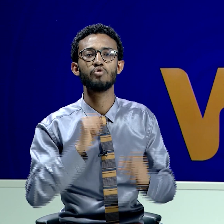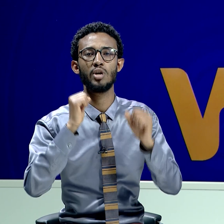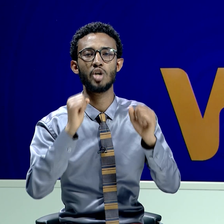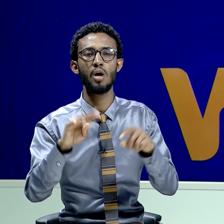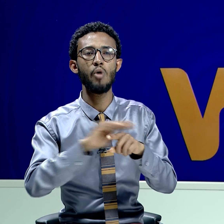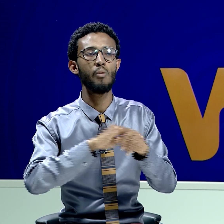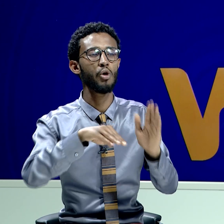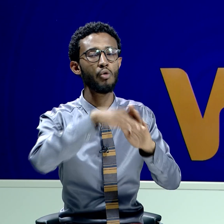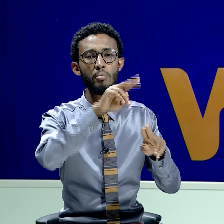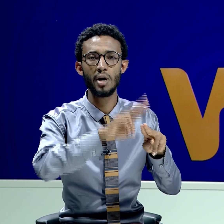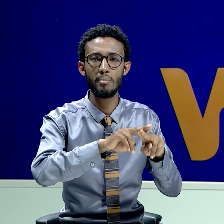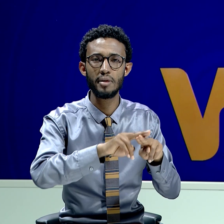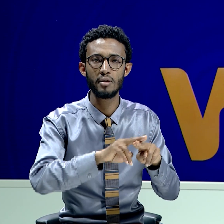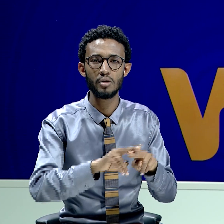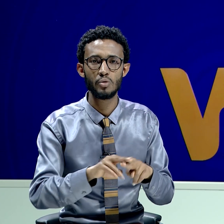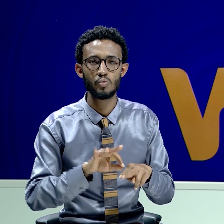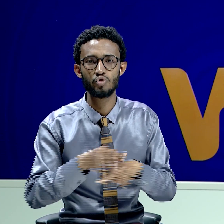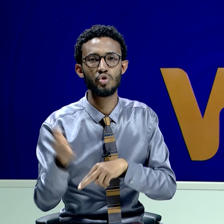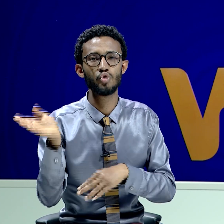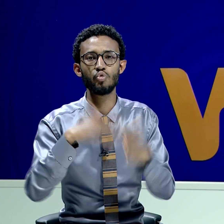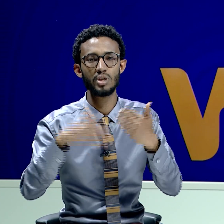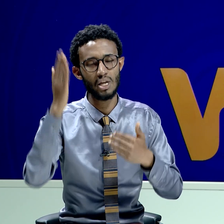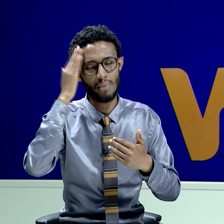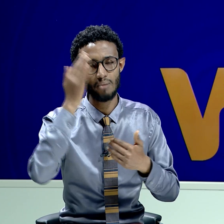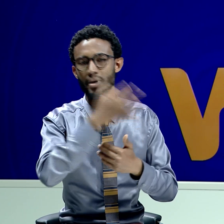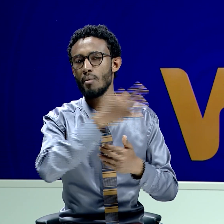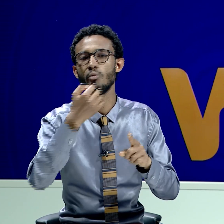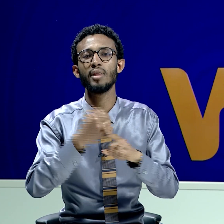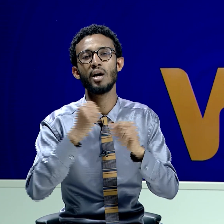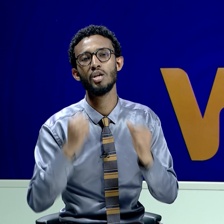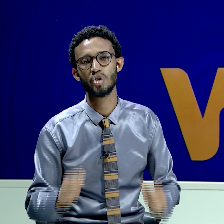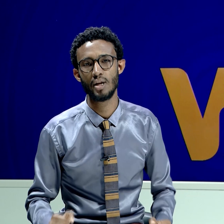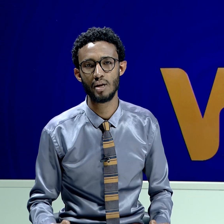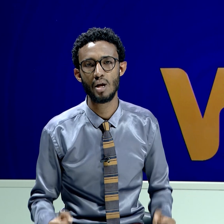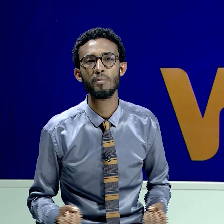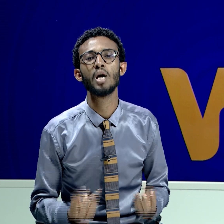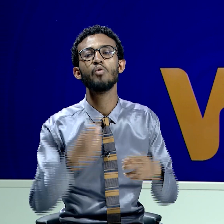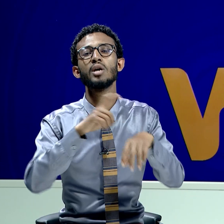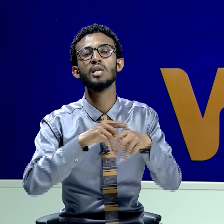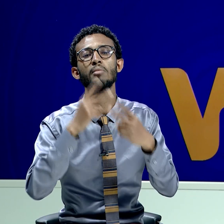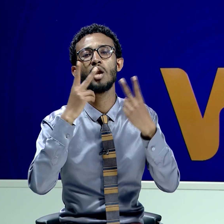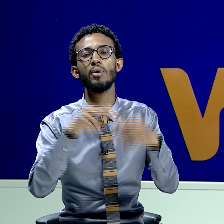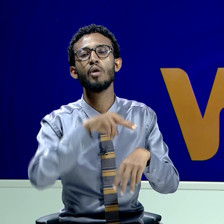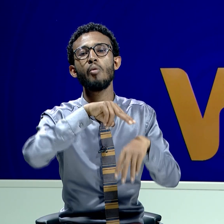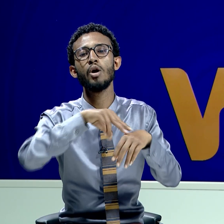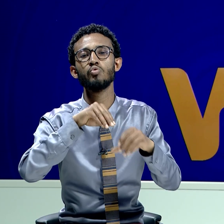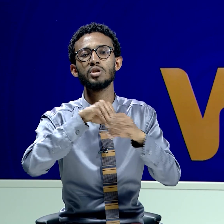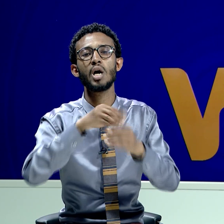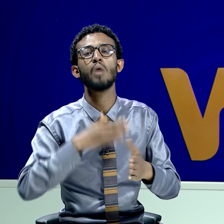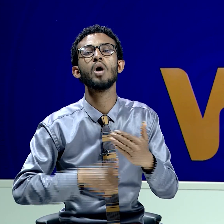ራሱን የቻለ በኋላ ወክሎ ቢቀመጥ ቁስሉን ችግሩን ስለመቅ በደመርኩ መታገል ይችላል። አብዛኛውን ጊዜ የምንነ በተቆማት ውስጥ አካል